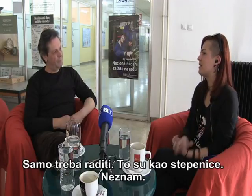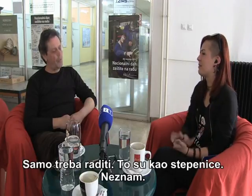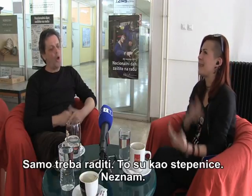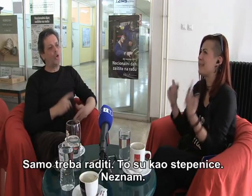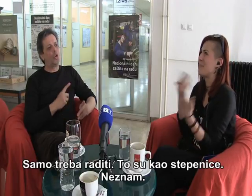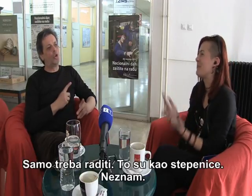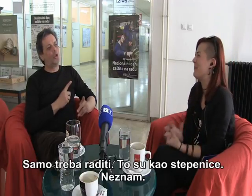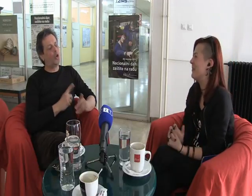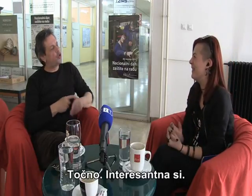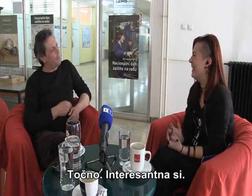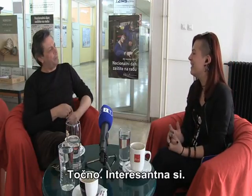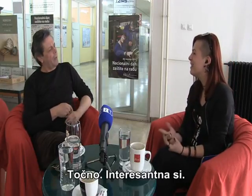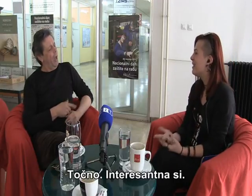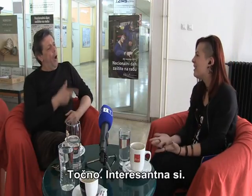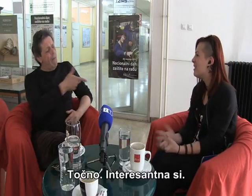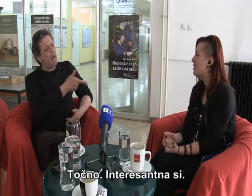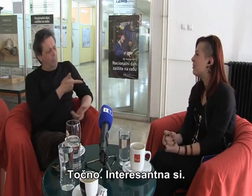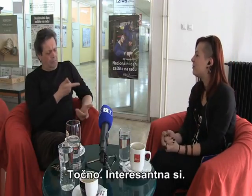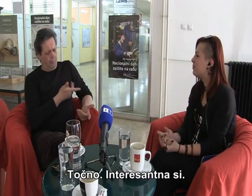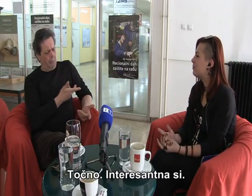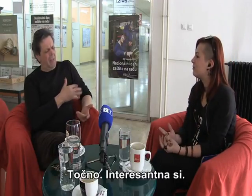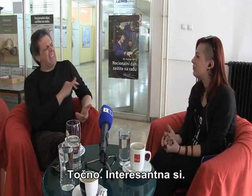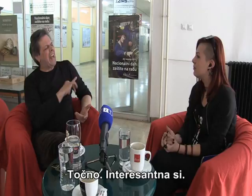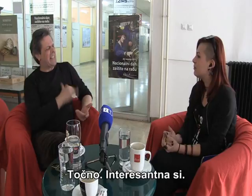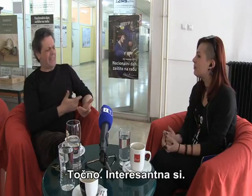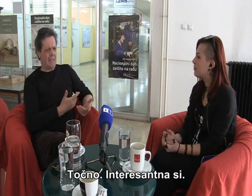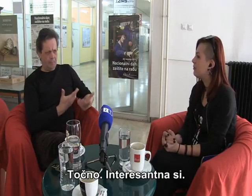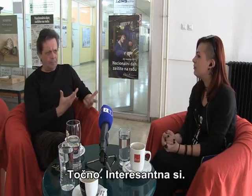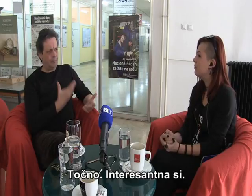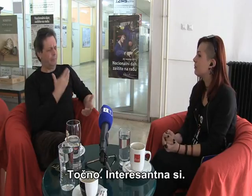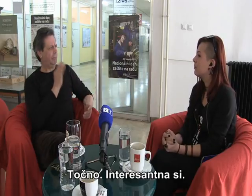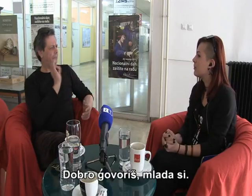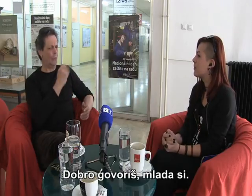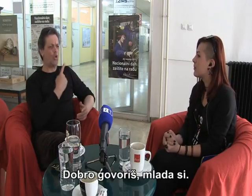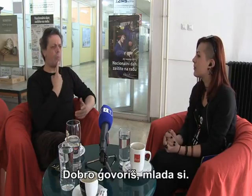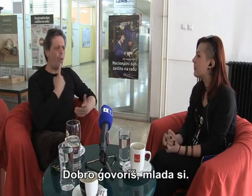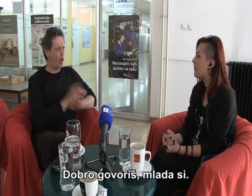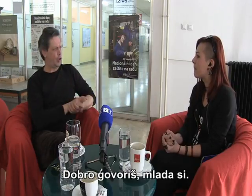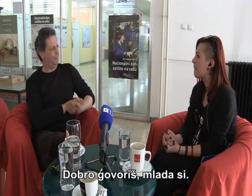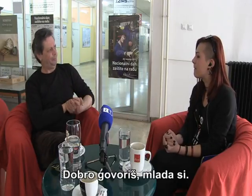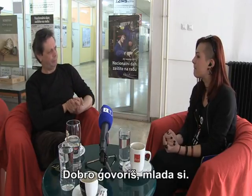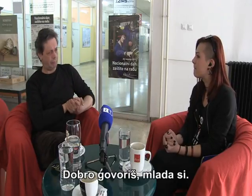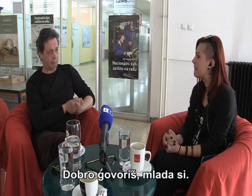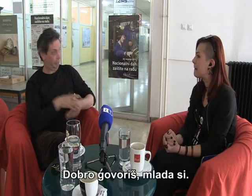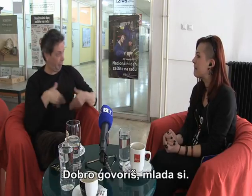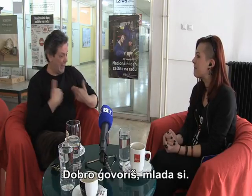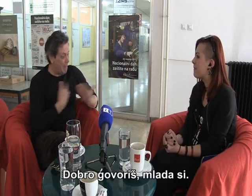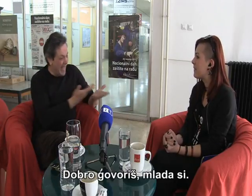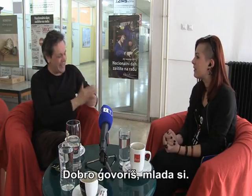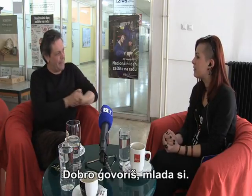ne. Točno. Ovako, interesantno si. Dobro govoriš. Mlada si.